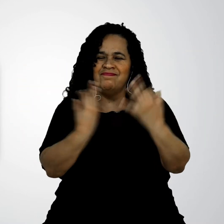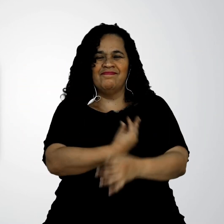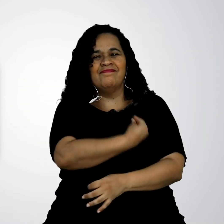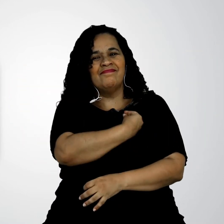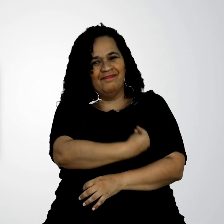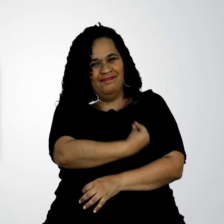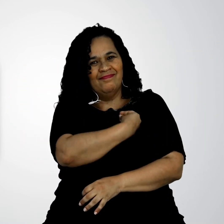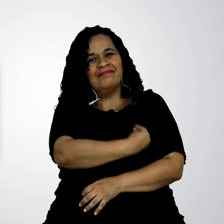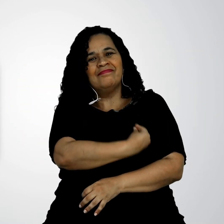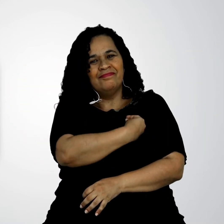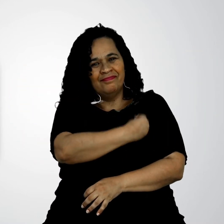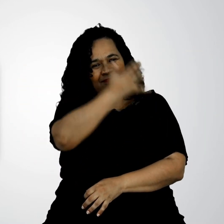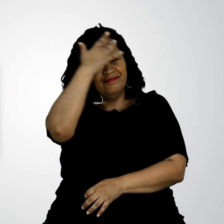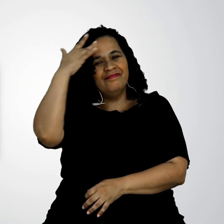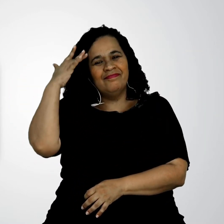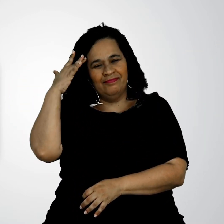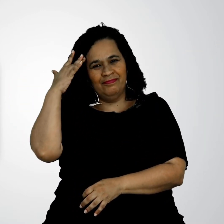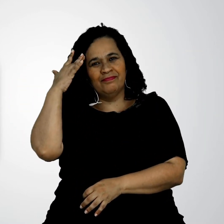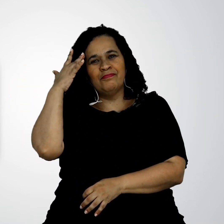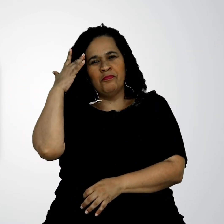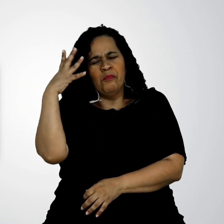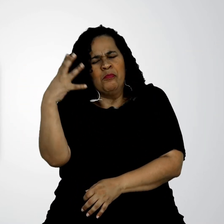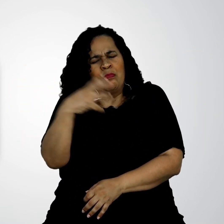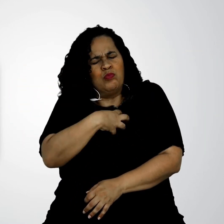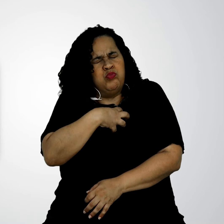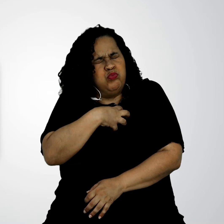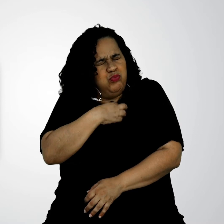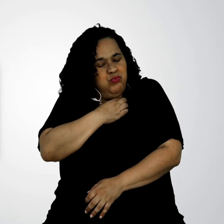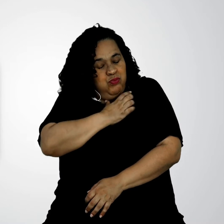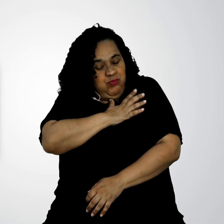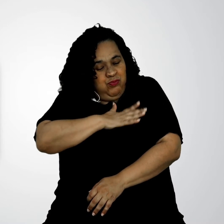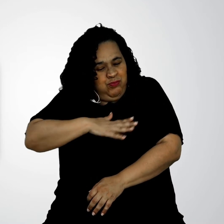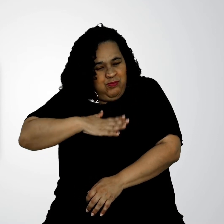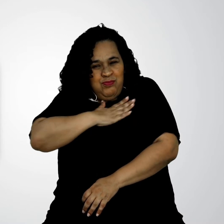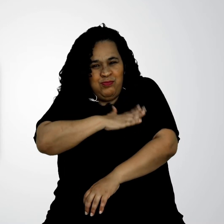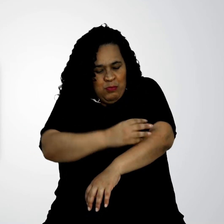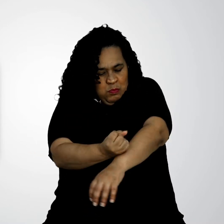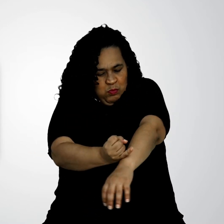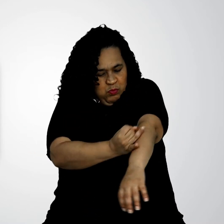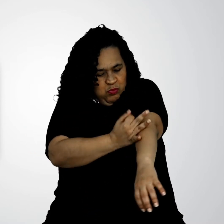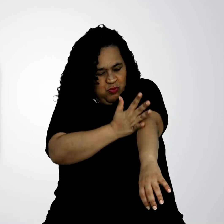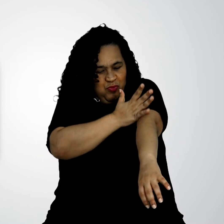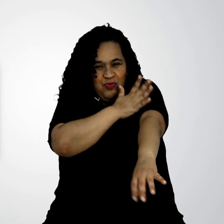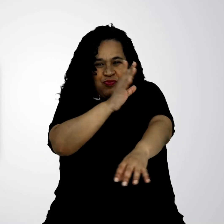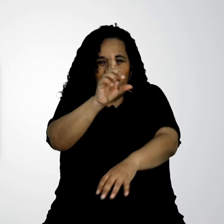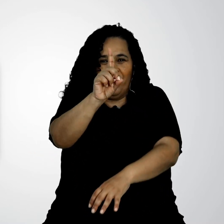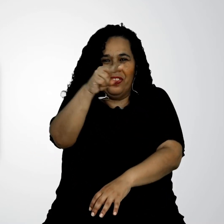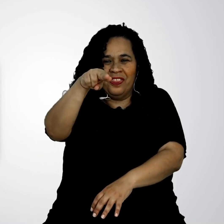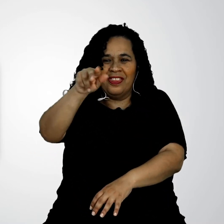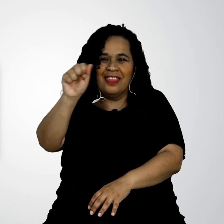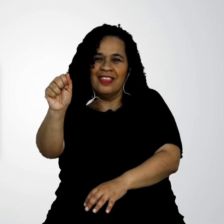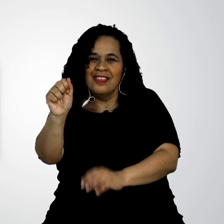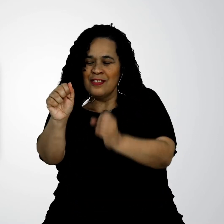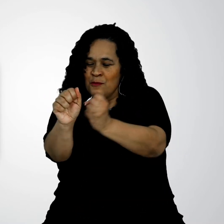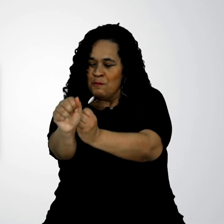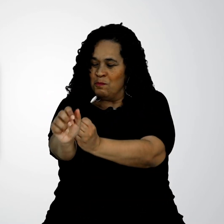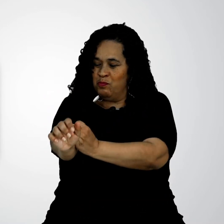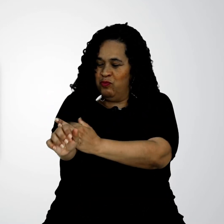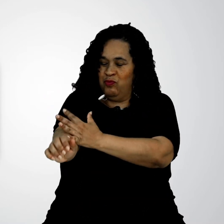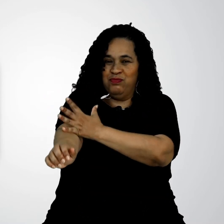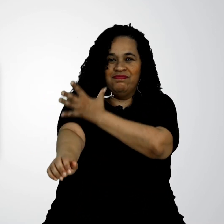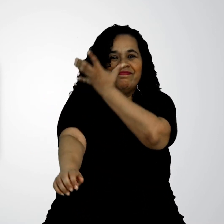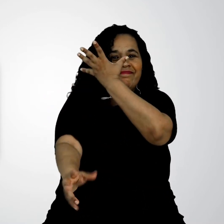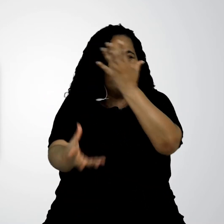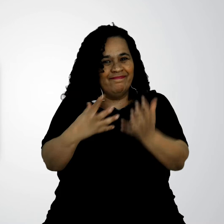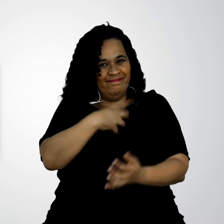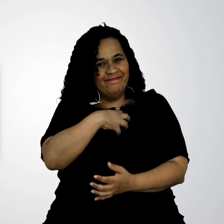pessoa de tal forma que mexe com as suas estruturas de DNA, digamos assim, esse DNA existencial, né? Mexe mesmo.